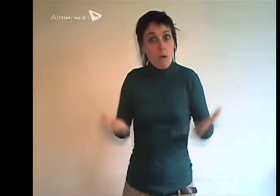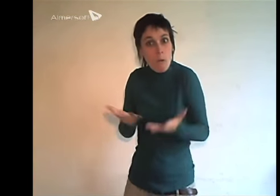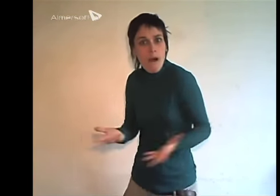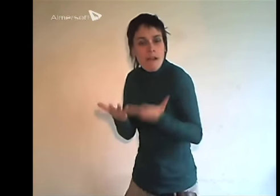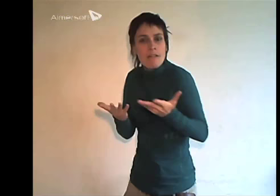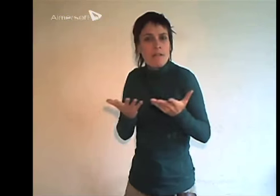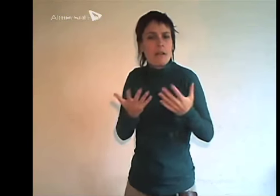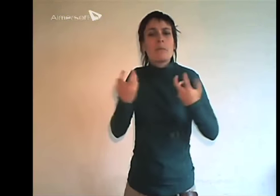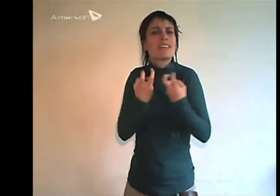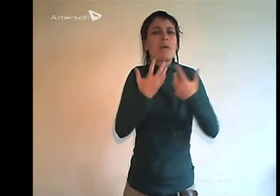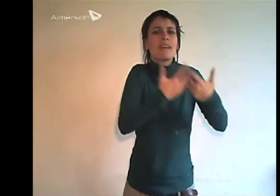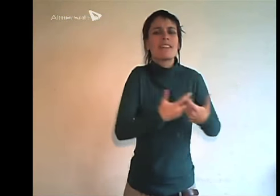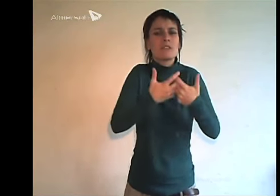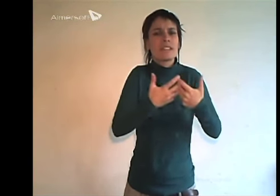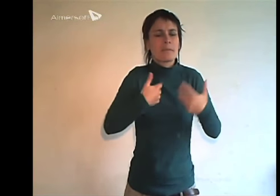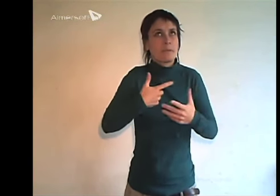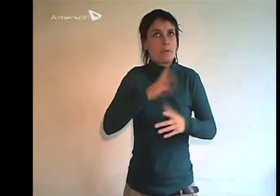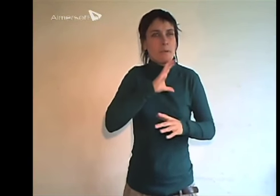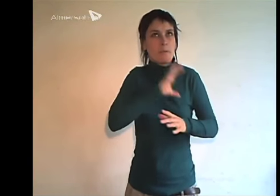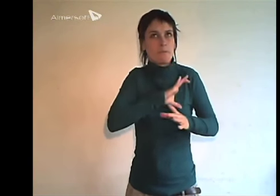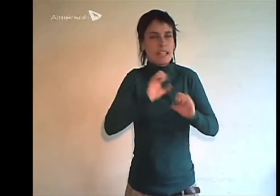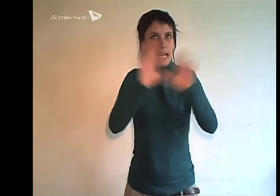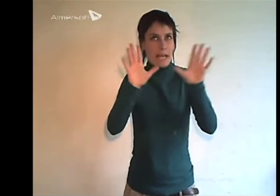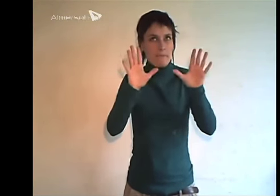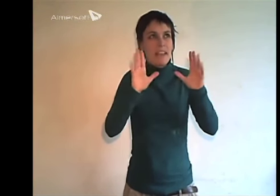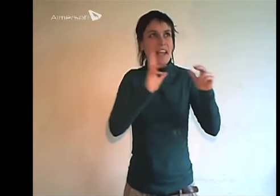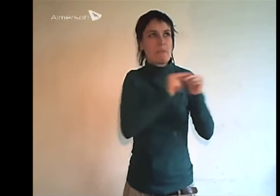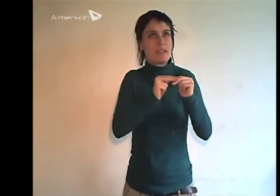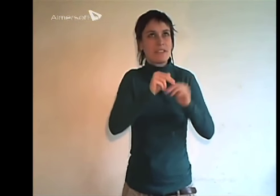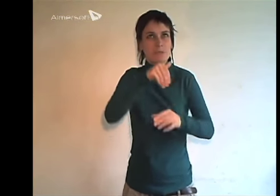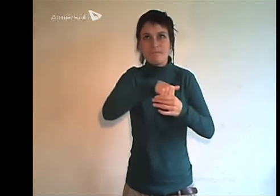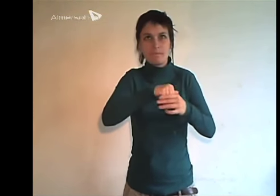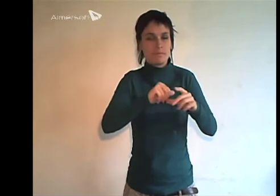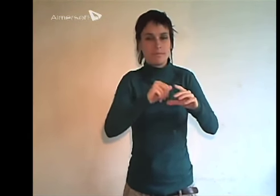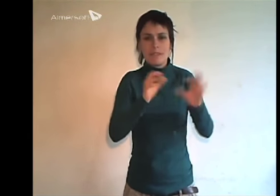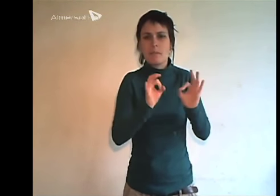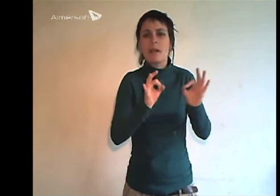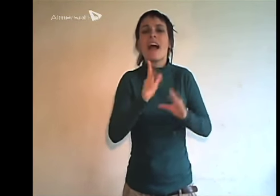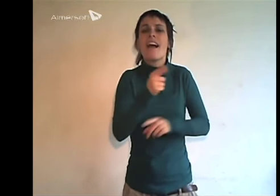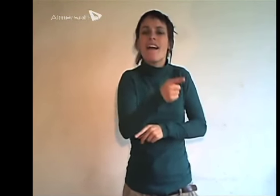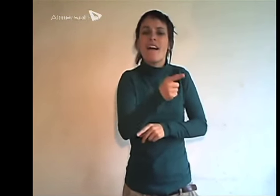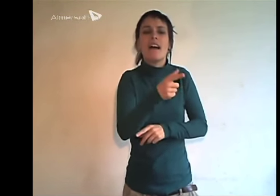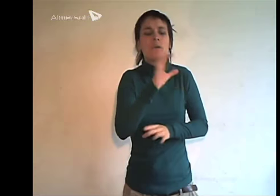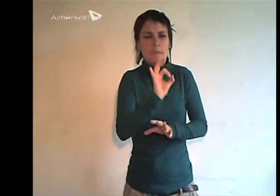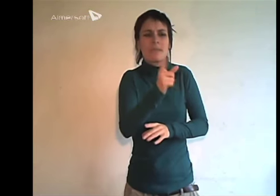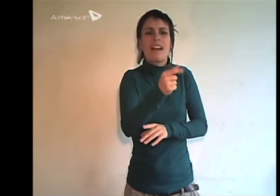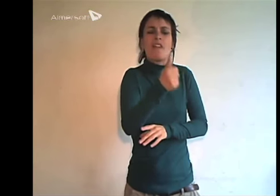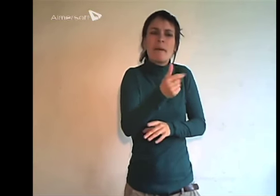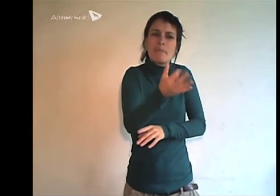et je me souviens, on n'a pas gardé dans le montage, j'essaie de poser ma question clairement. Dans le montage, vous